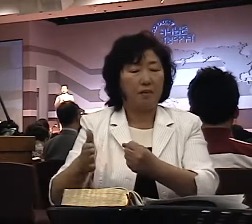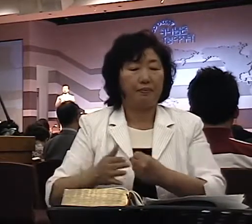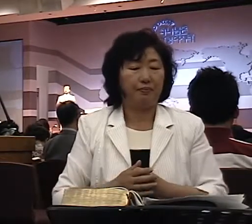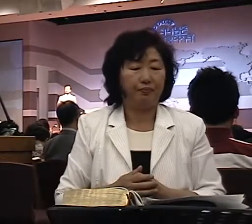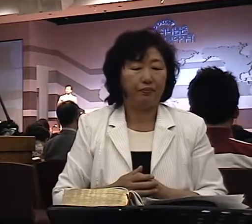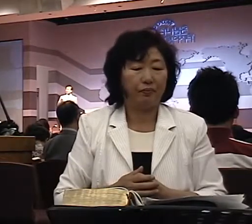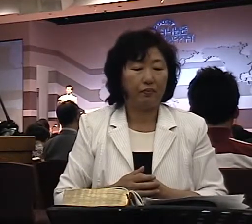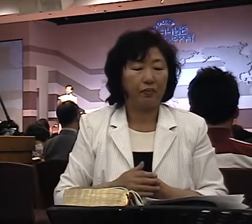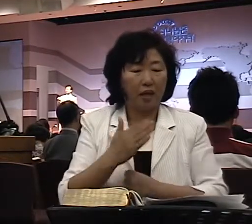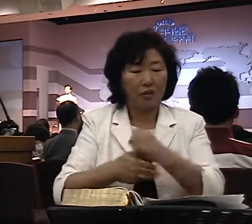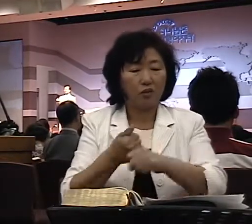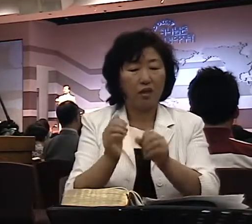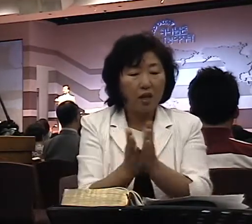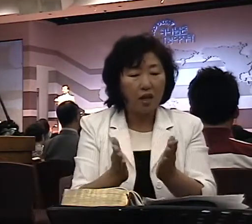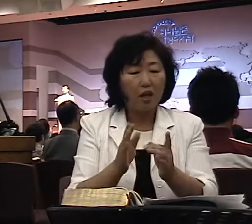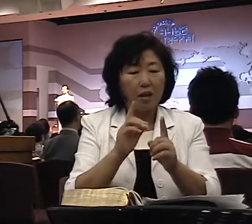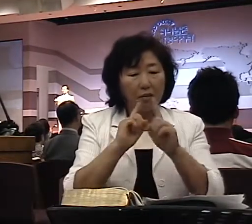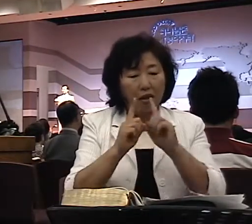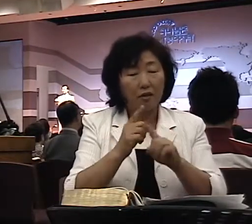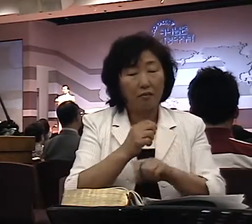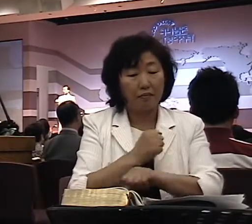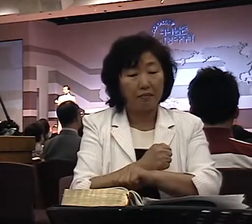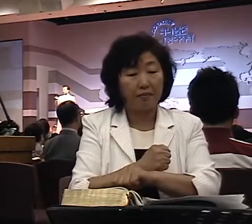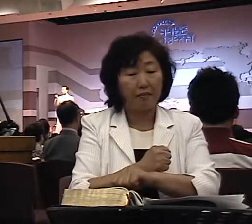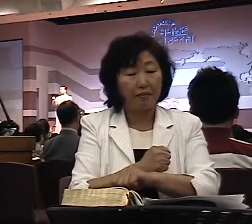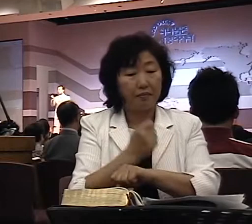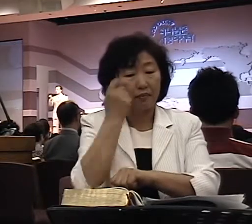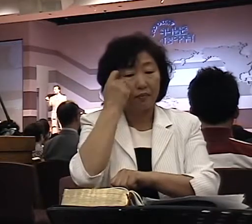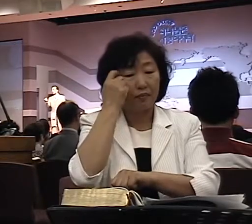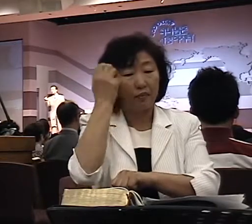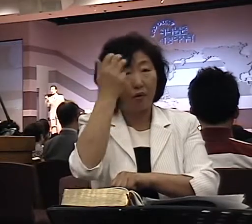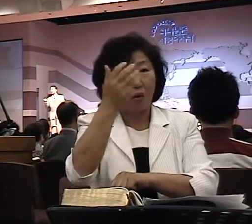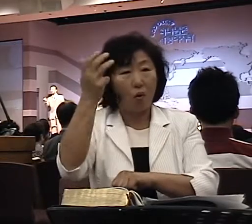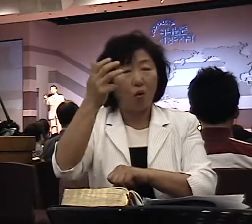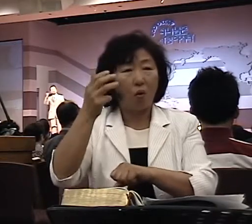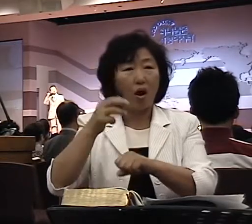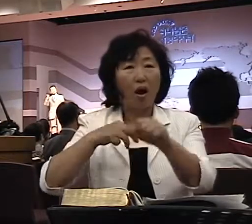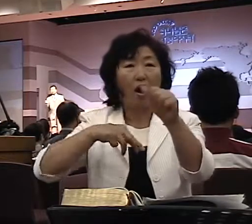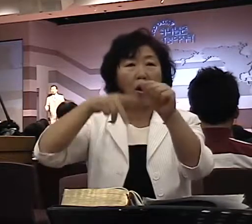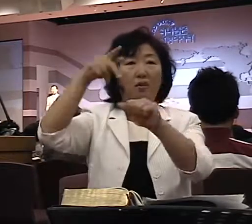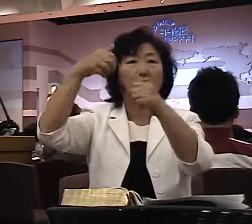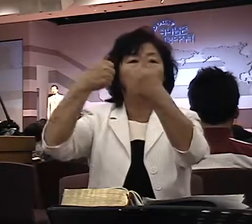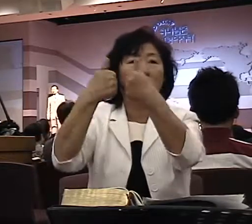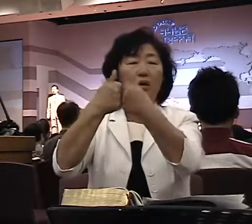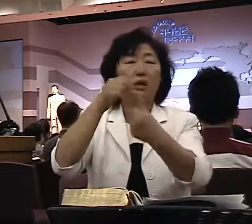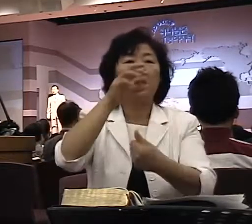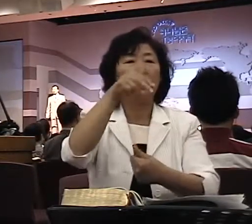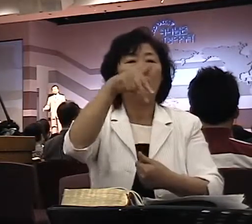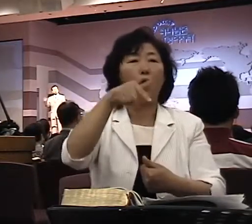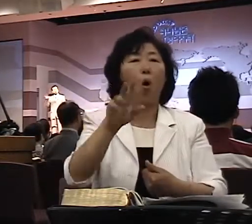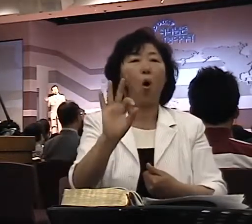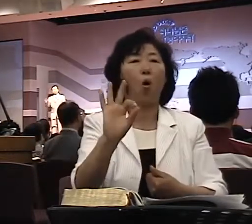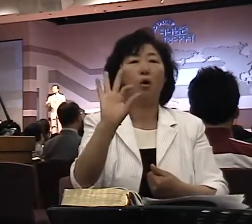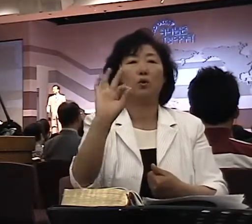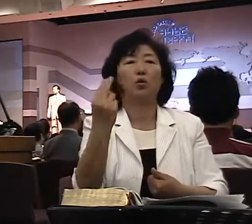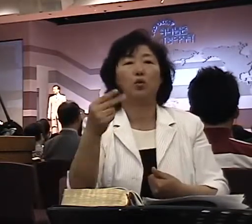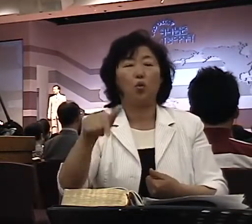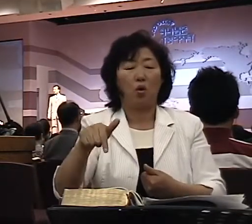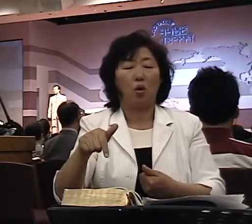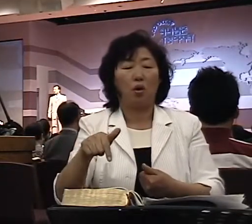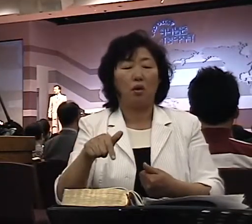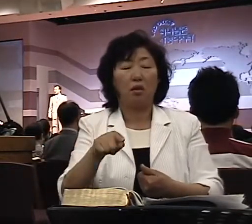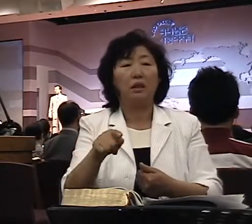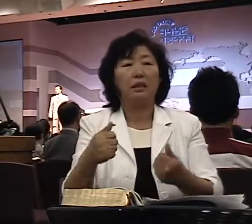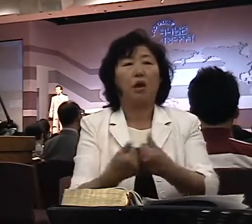여러분, 그래서 성경은 말씀하는 거예요. 영혼과 거스려 싸우는 이 정욕이라는 것은 그렇게 무서운 것이다.